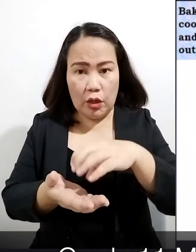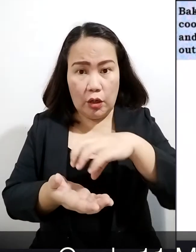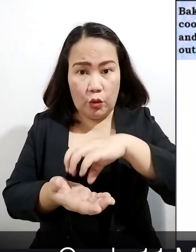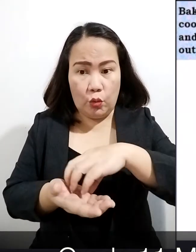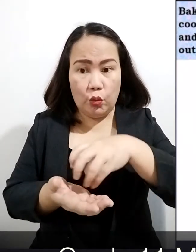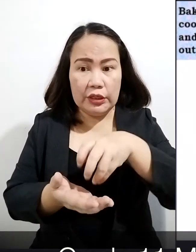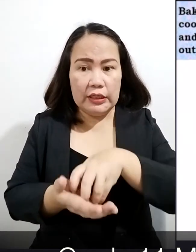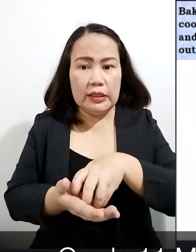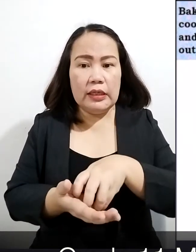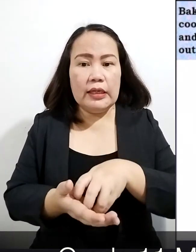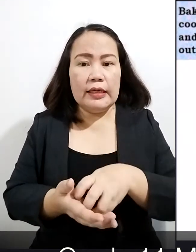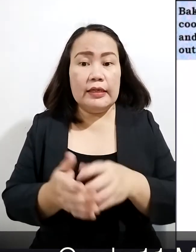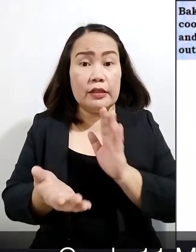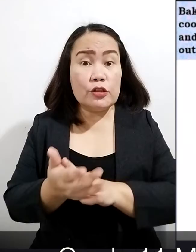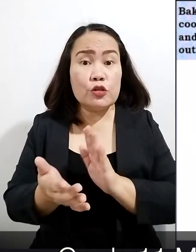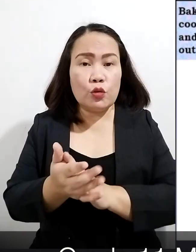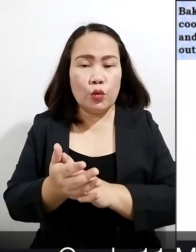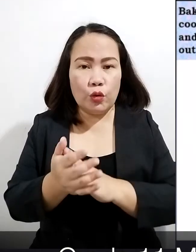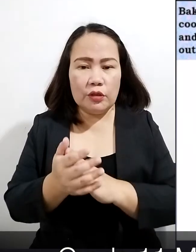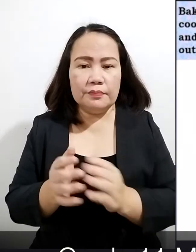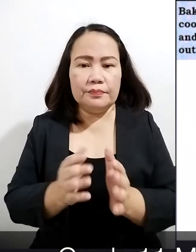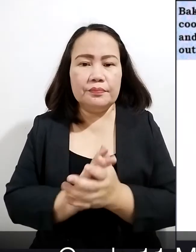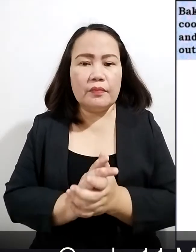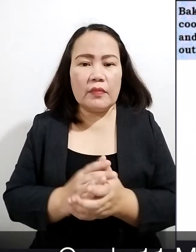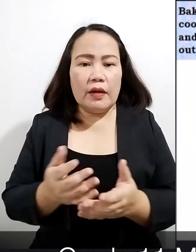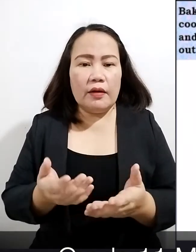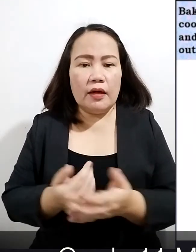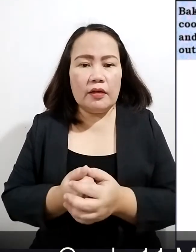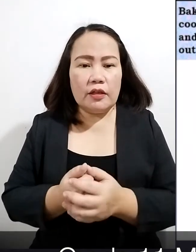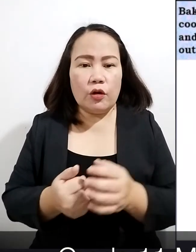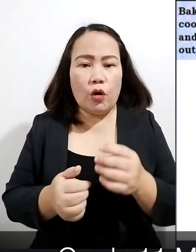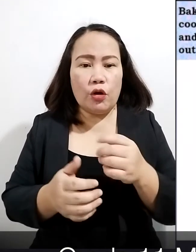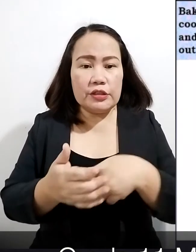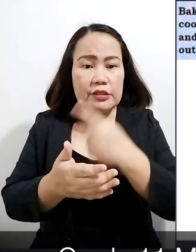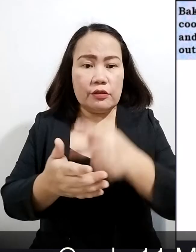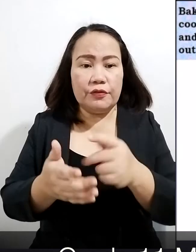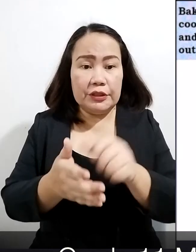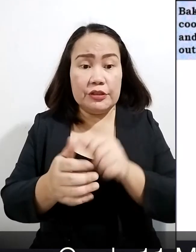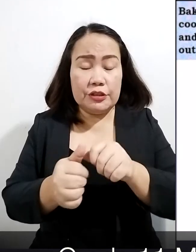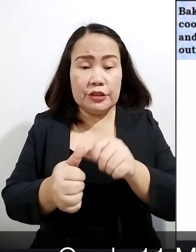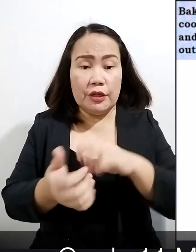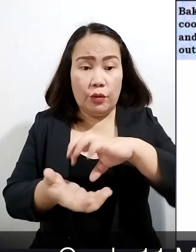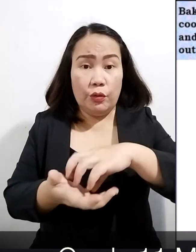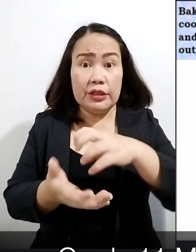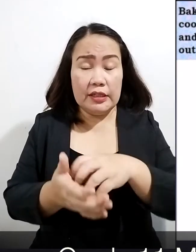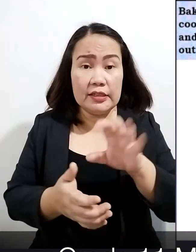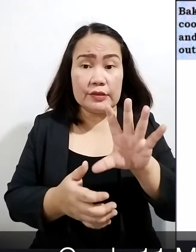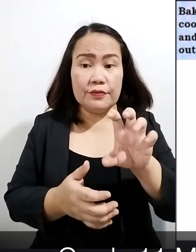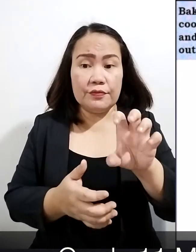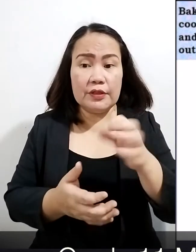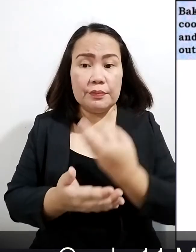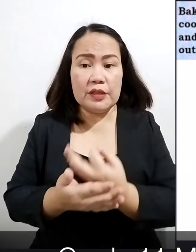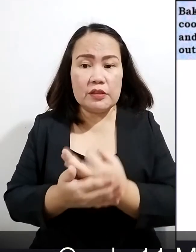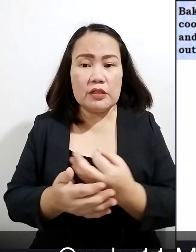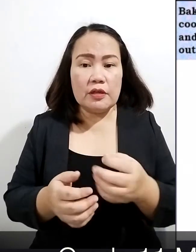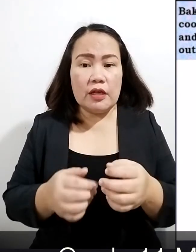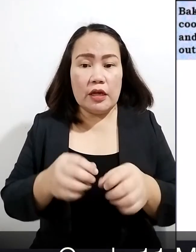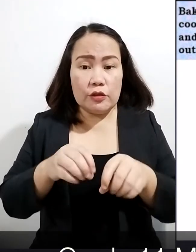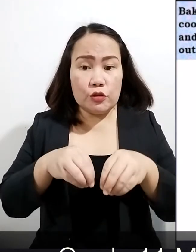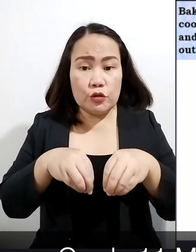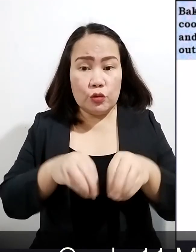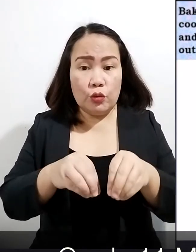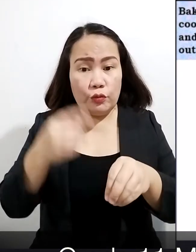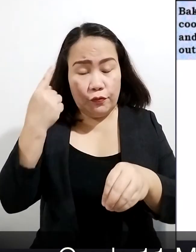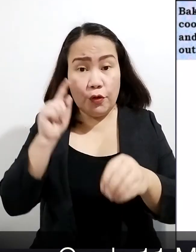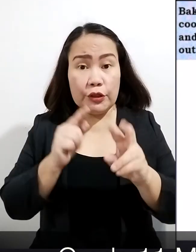each cookie is 15 pesos and it is being sold for 20 pesos. So far, the organization